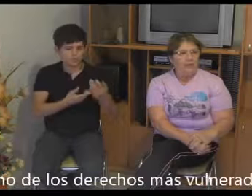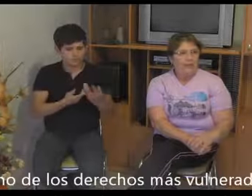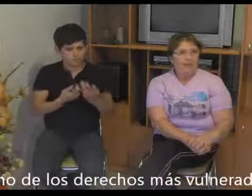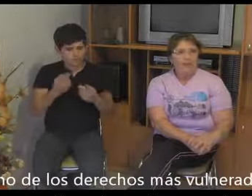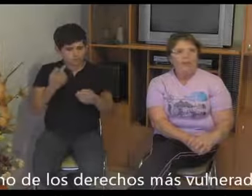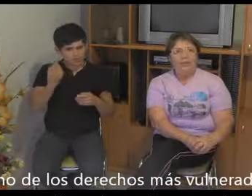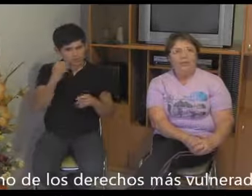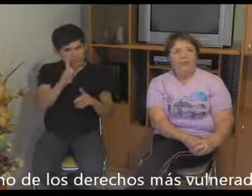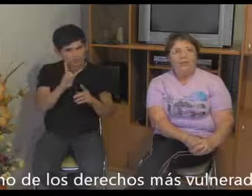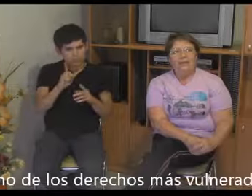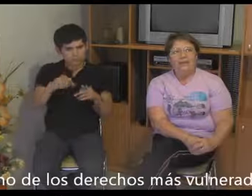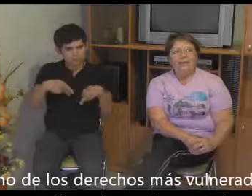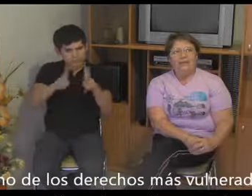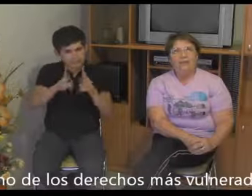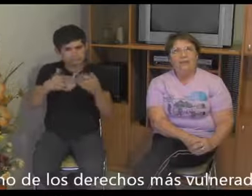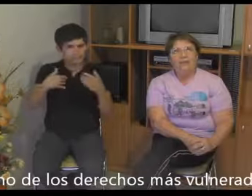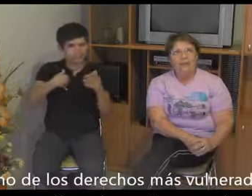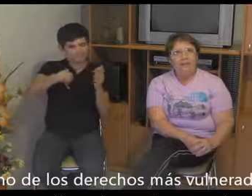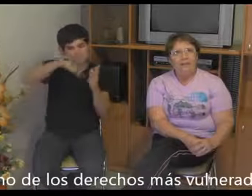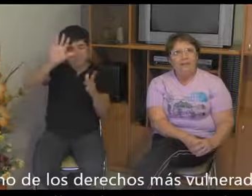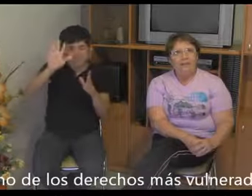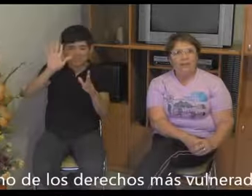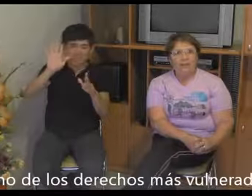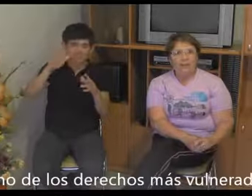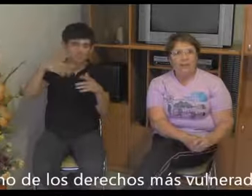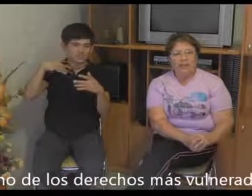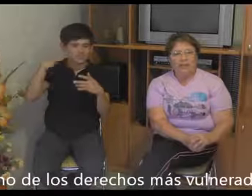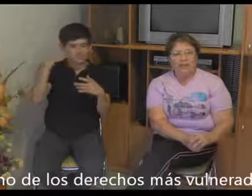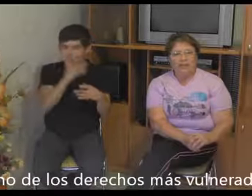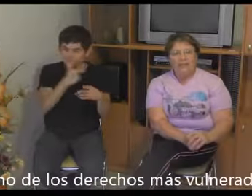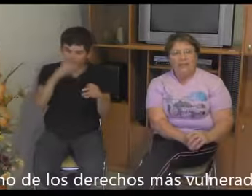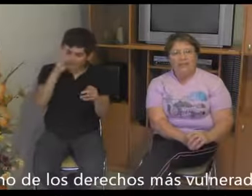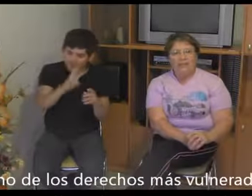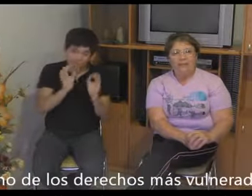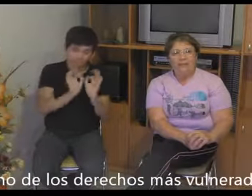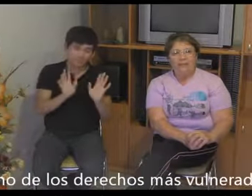vulnerados hoy día, especialmente en las mujeres sordas, es el tema de la